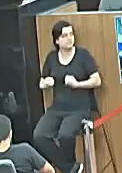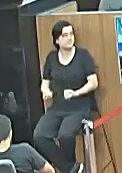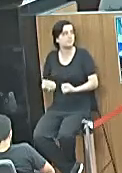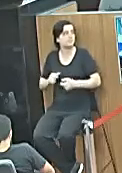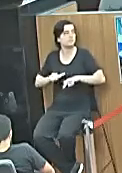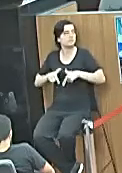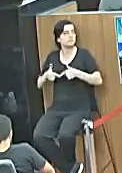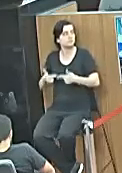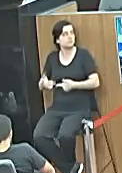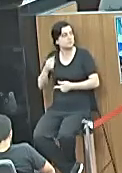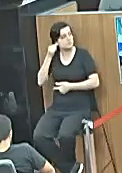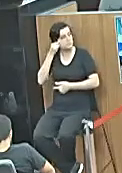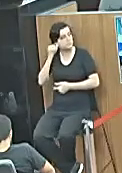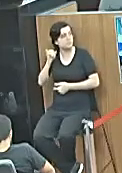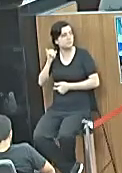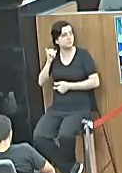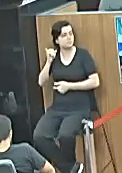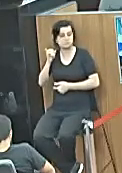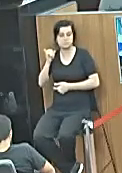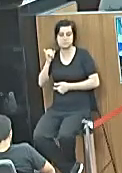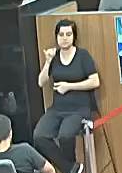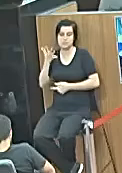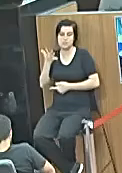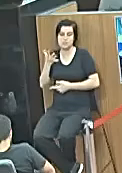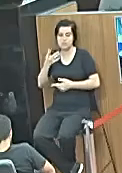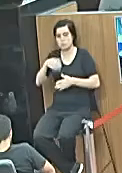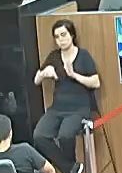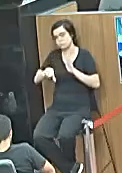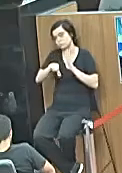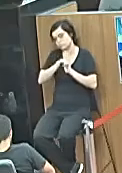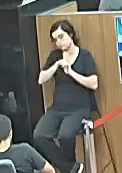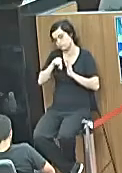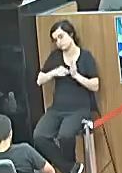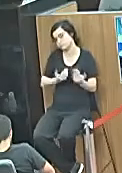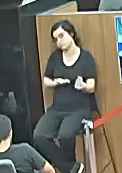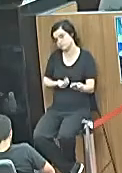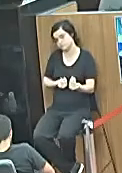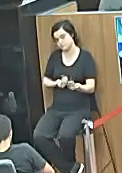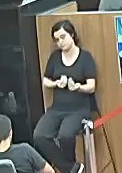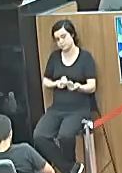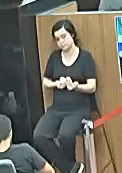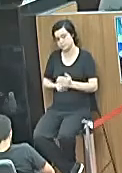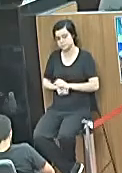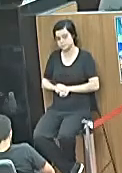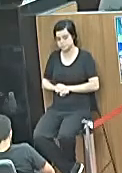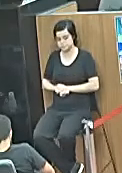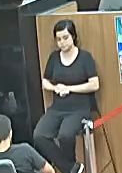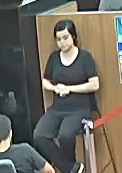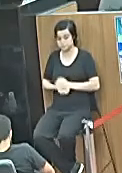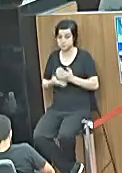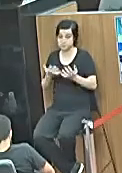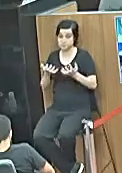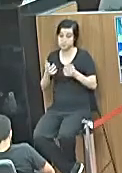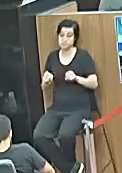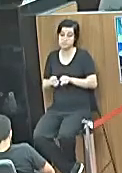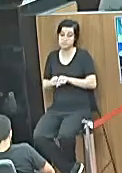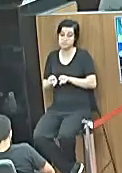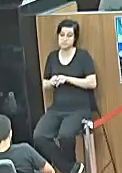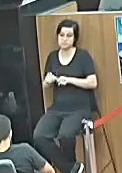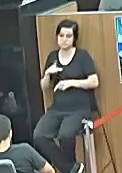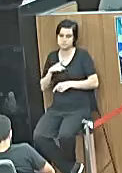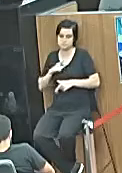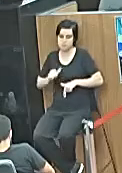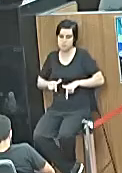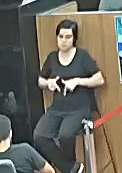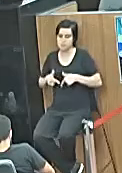a iaa não envolvimento com a criminalidade também para esse jovem que é desligado ea gente queria também teve uma ação